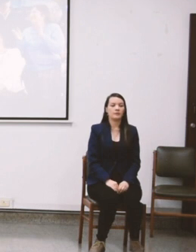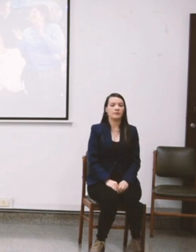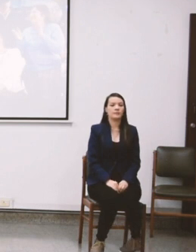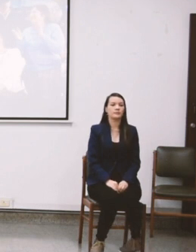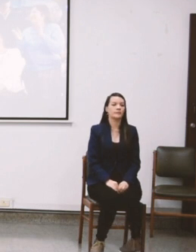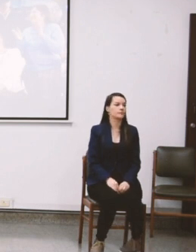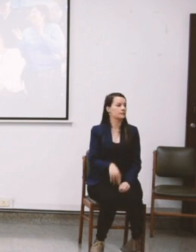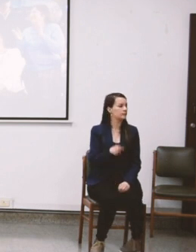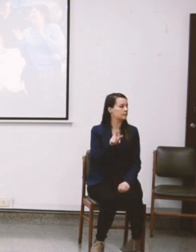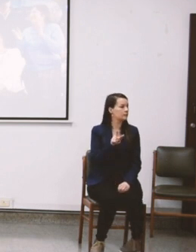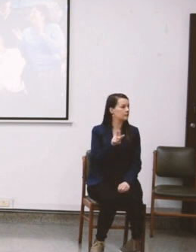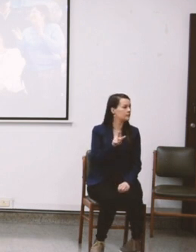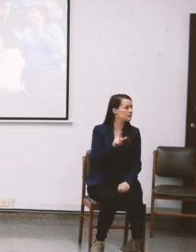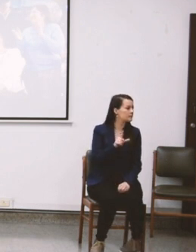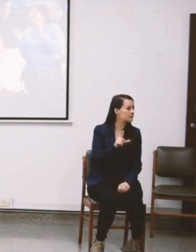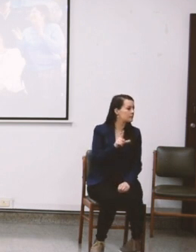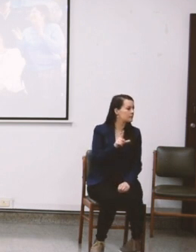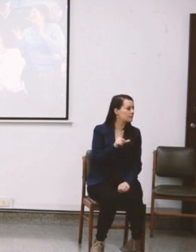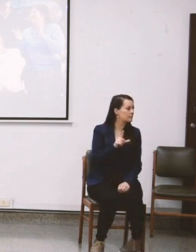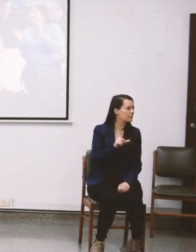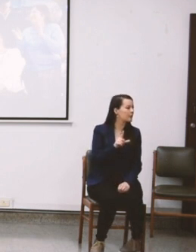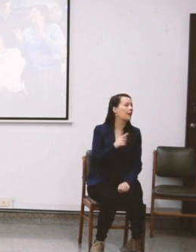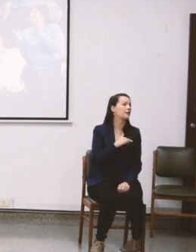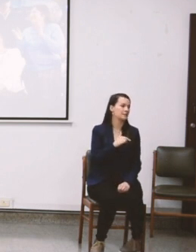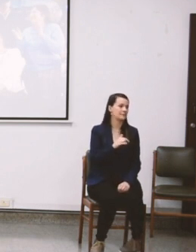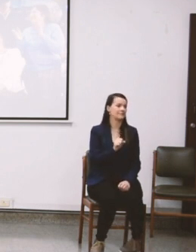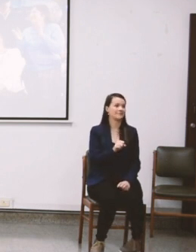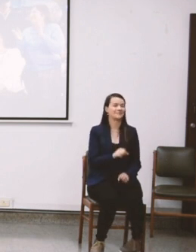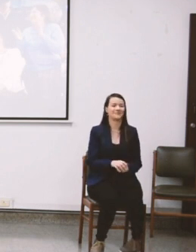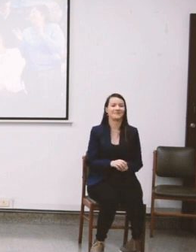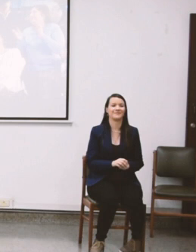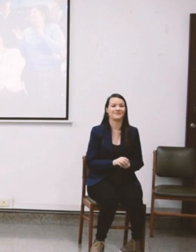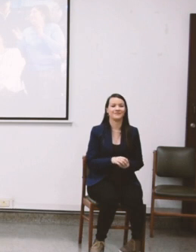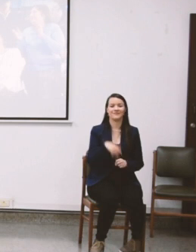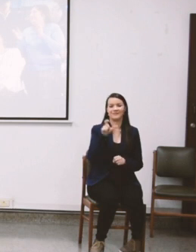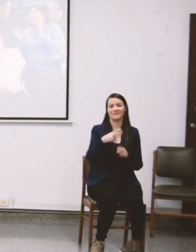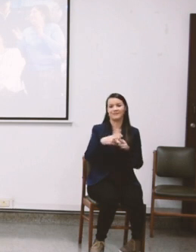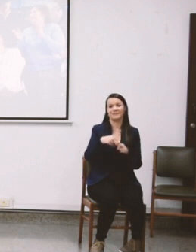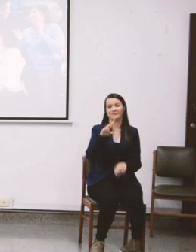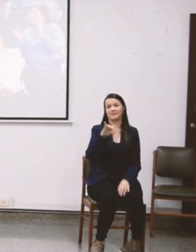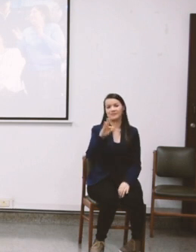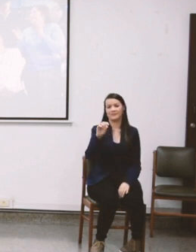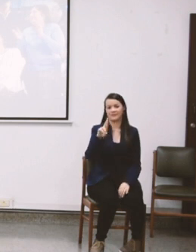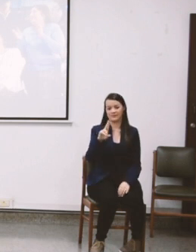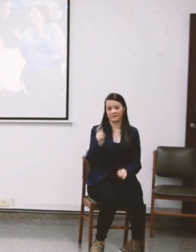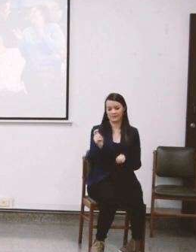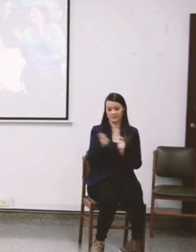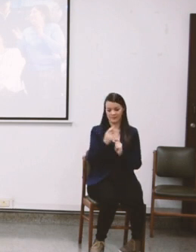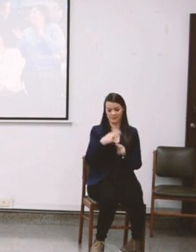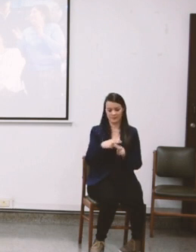particularmente hay una persona con la que converso mucho que se llama Víctor, pero se ha puesto el nombre de Vino